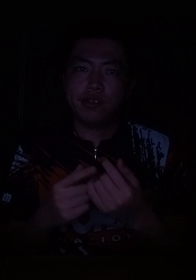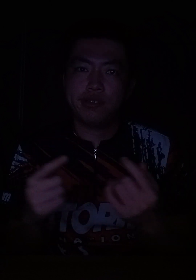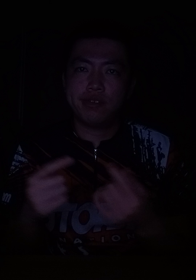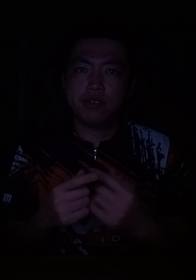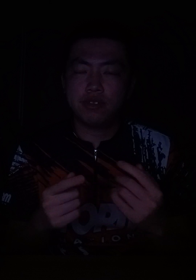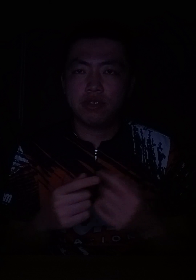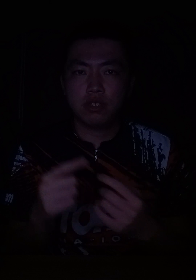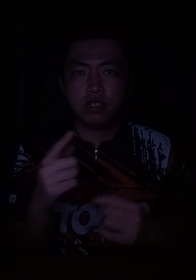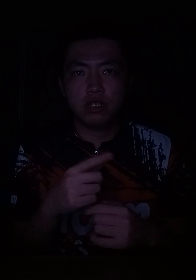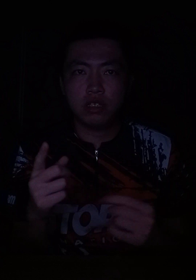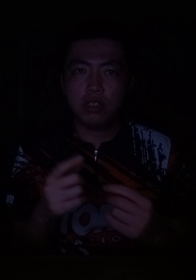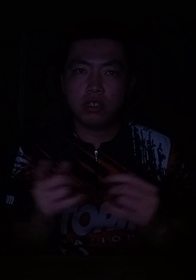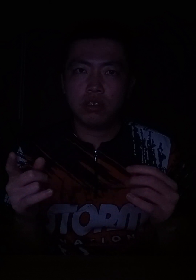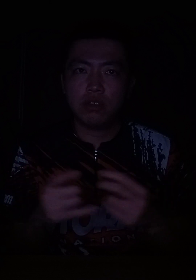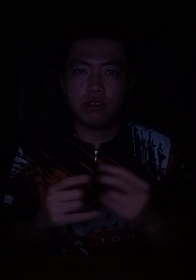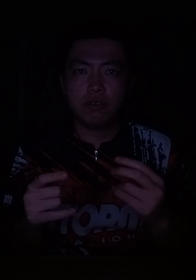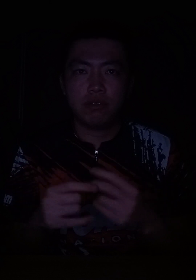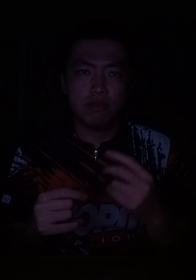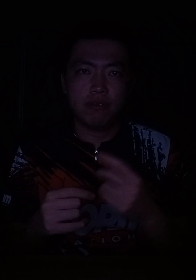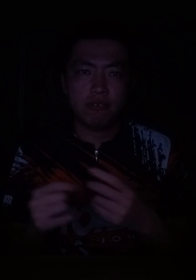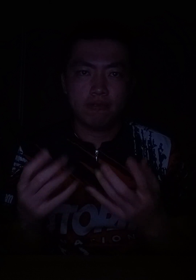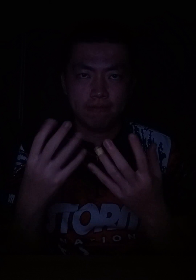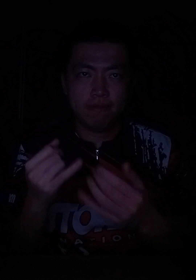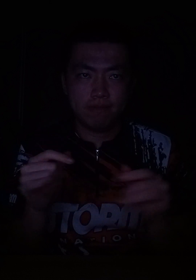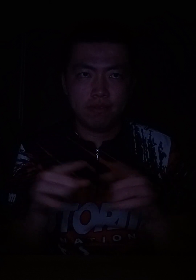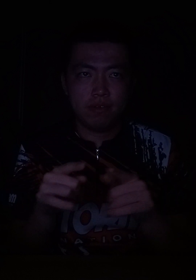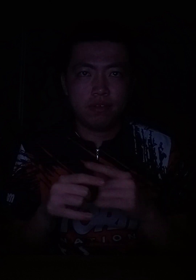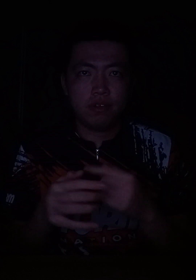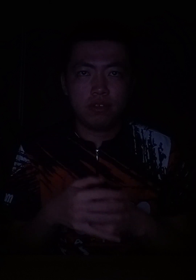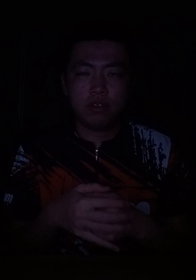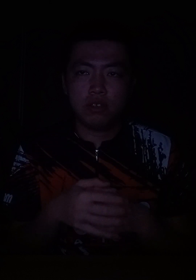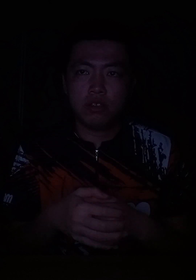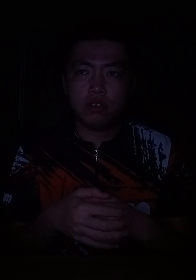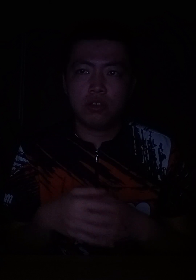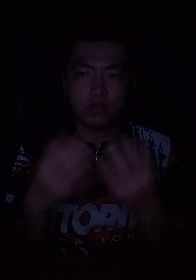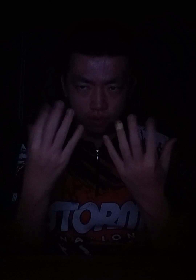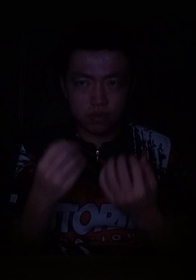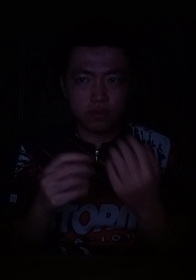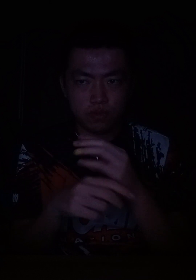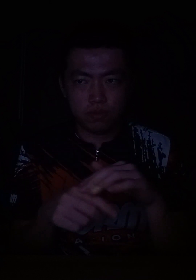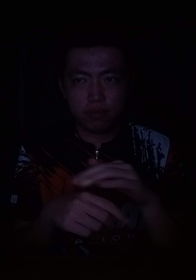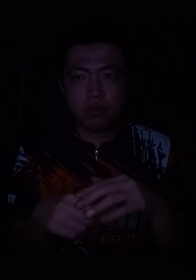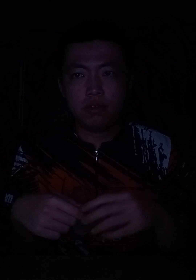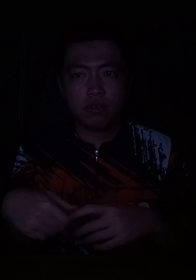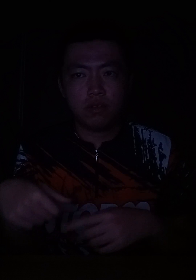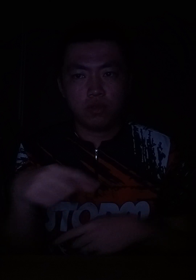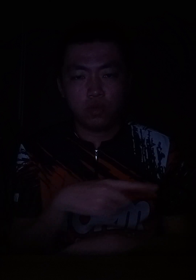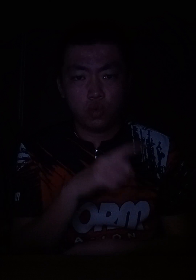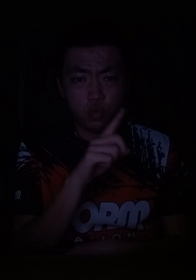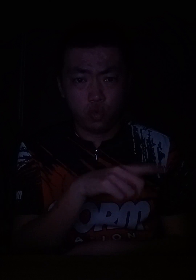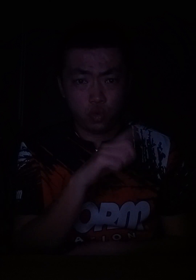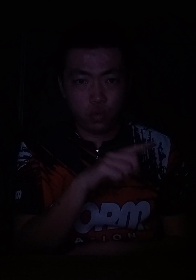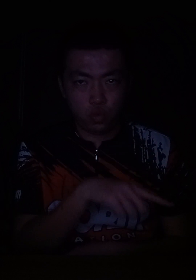신속한 MBN 뉴스 유튜브를 통해서도 만나보실 수 있습니다. 특히 더 많은 뉴스와 라이브를 보고 싶으시다면 오른쪽을